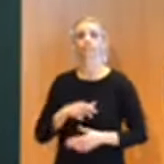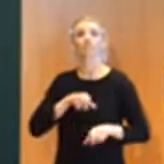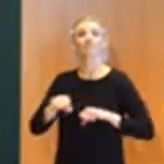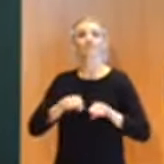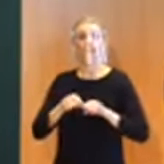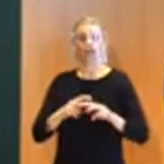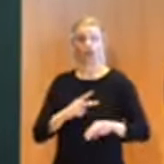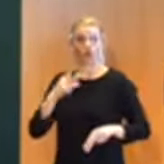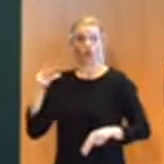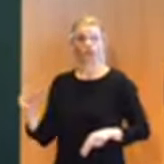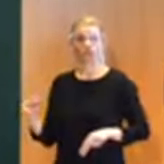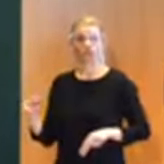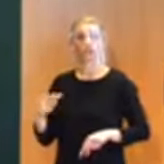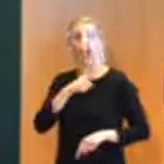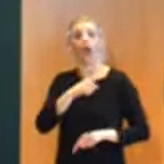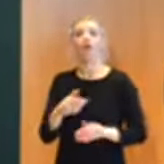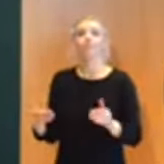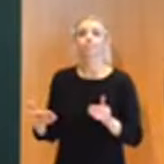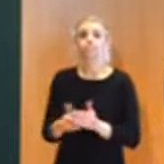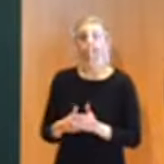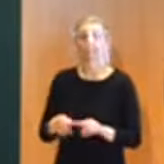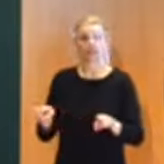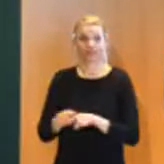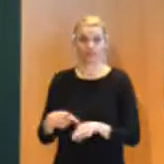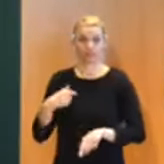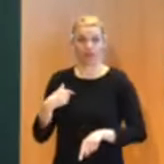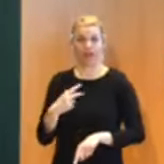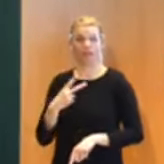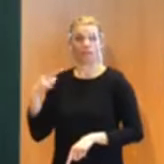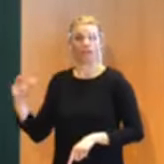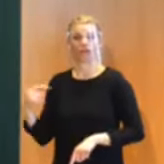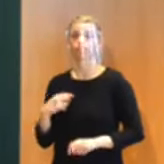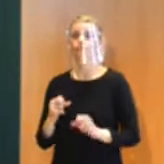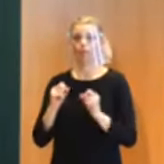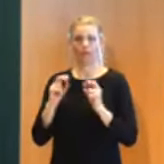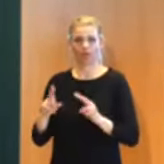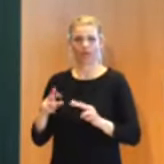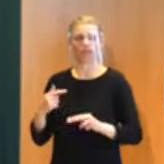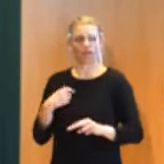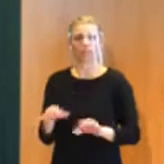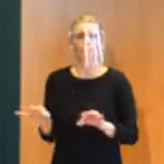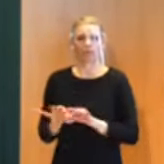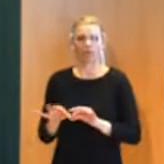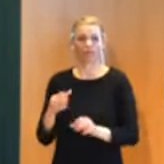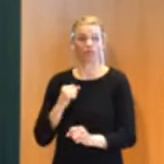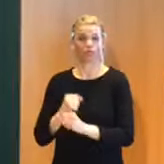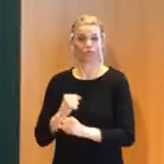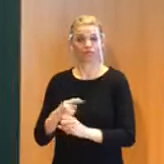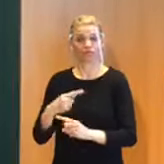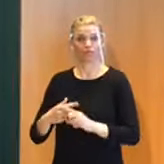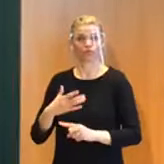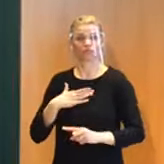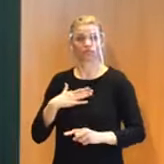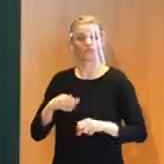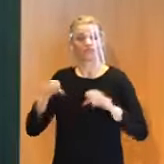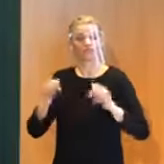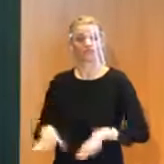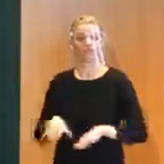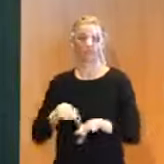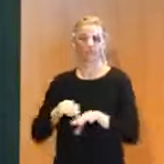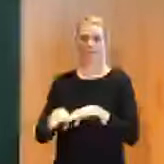jeho požiadavka bude, že mám odísť aj ja, tak som tak pripravený urobiť a vzdať sa